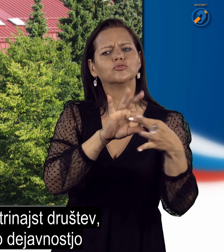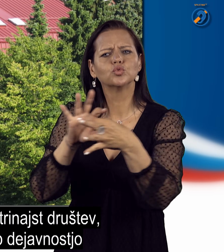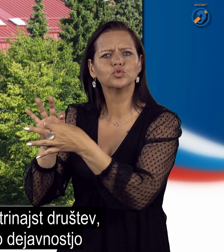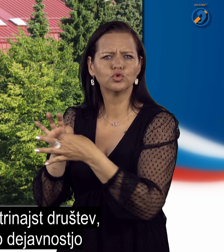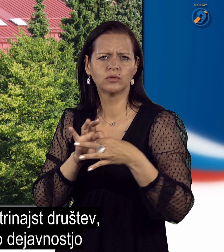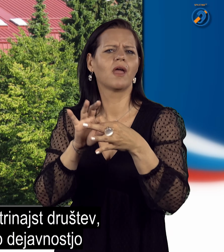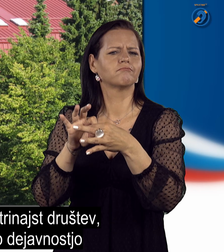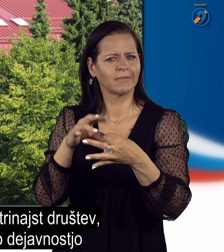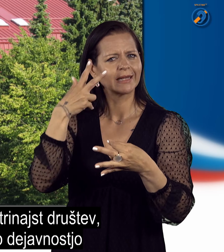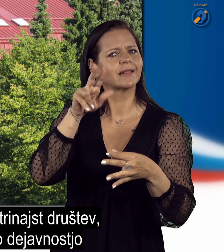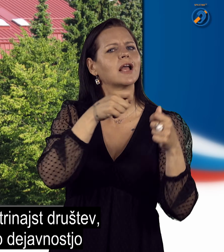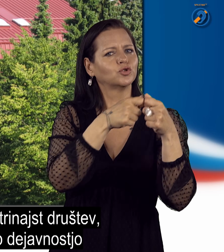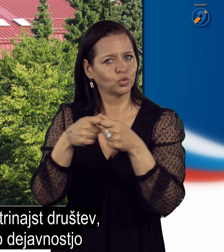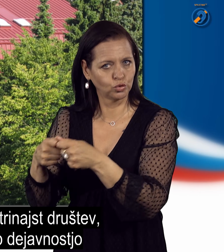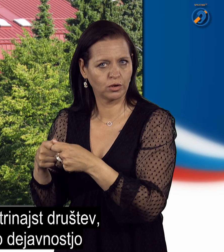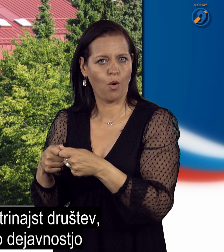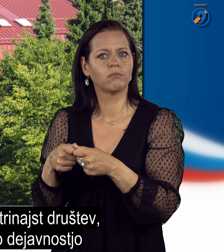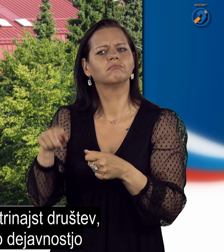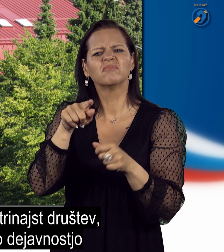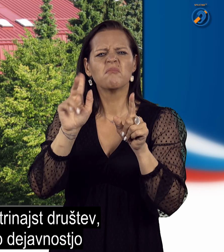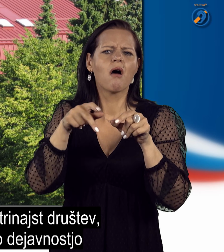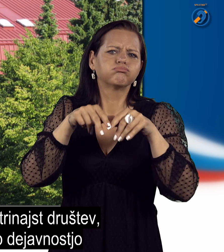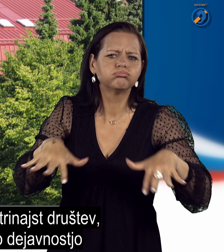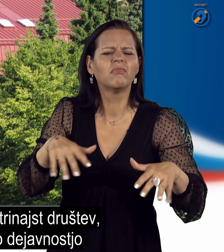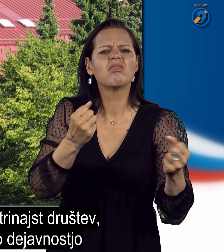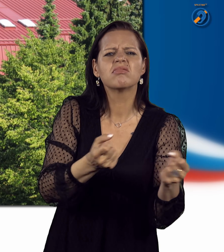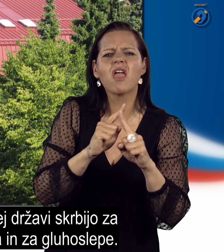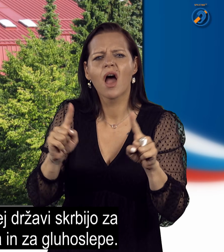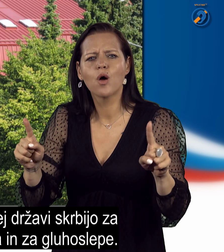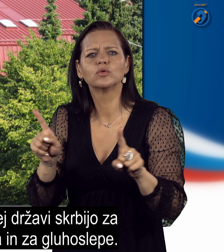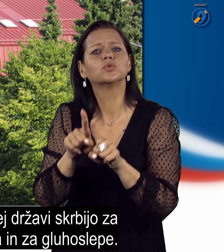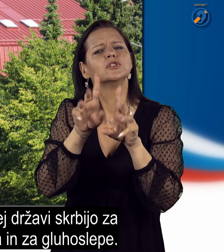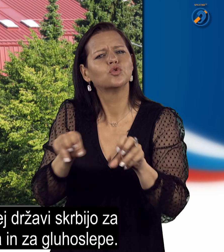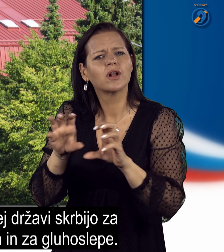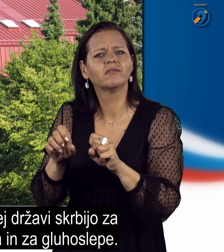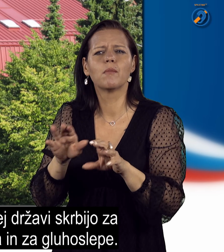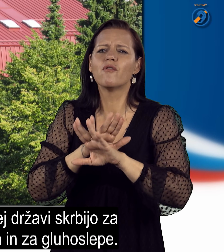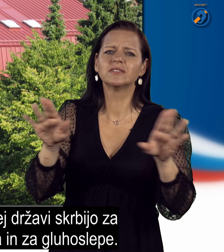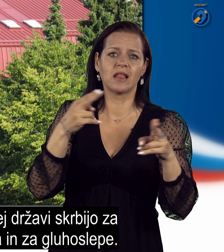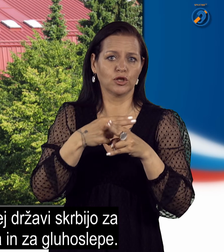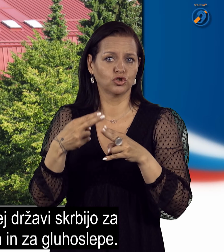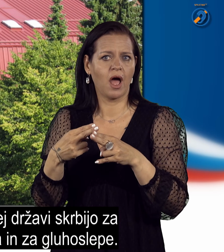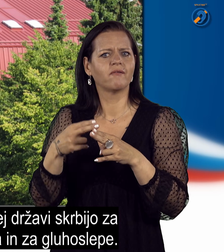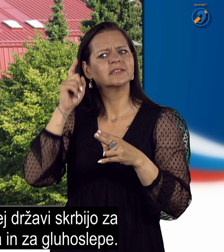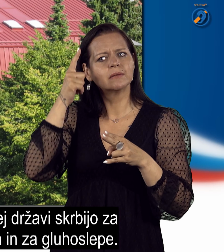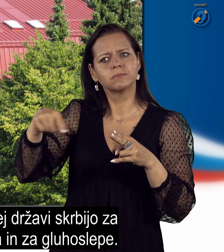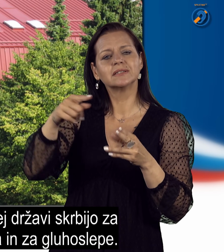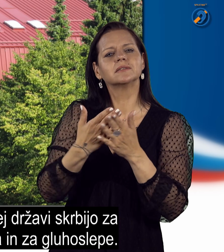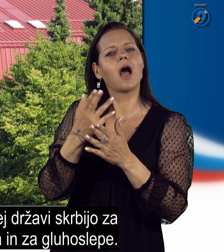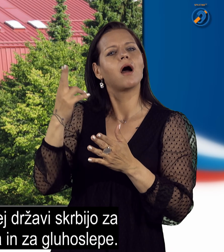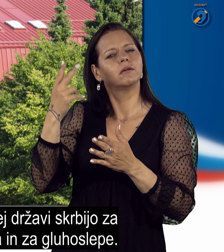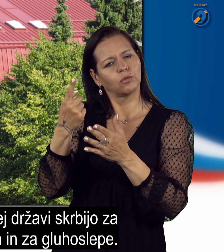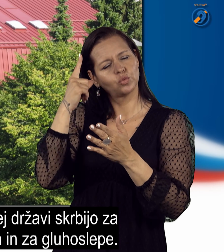Zveza združuje 13 društev, ki z razvejano dejavnostjo in storitvami po vsej državi skrbijo za ljudi z izgubo sluha in